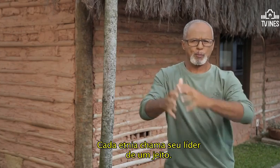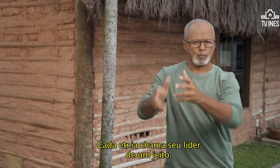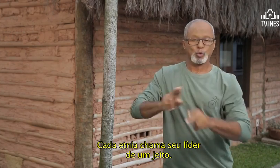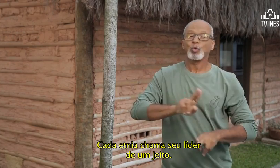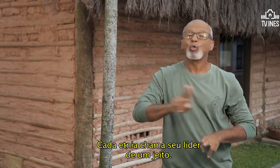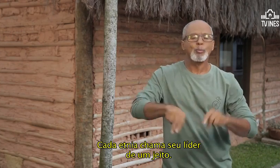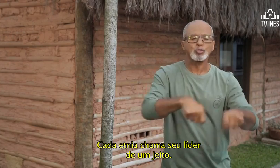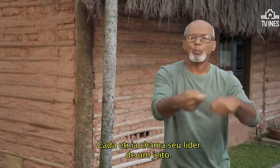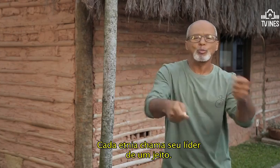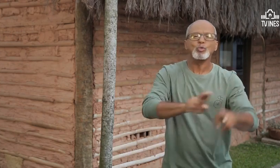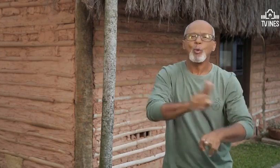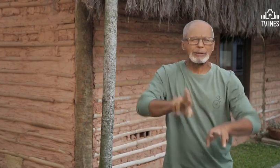de um jeito.